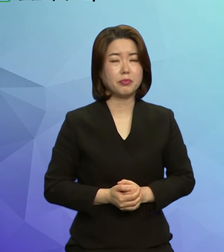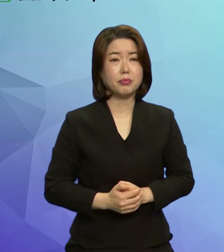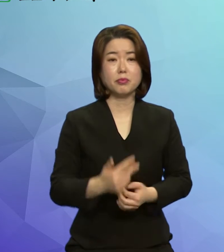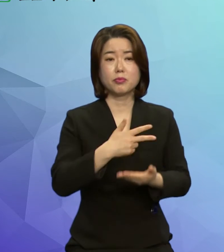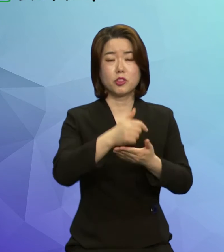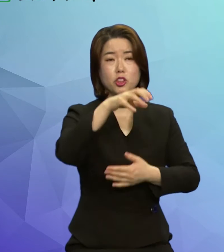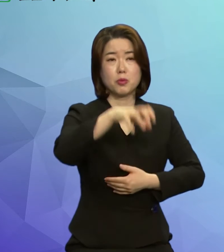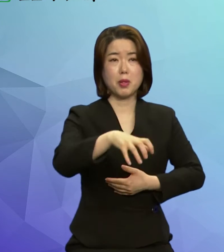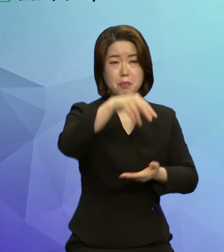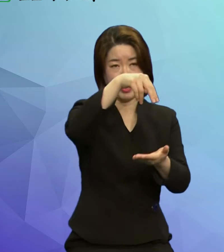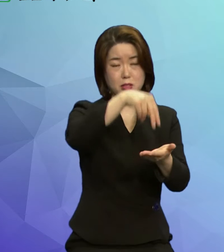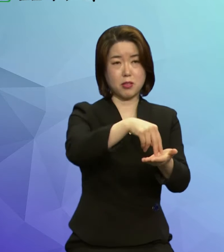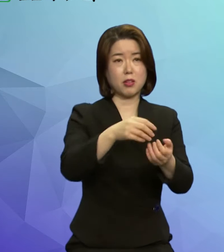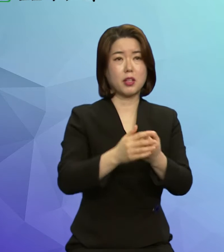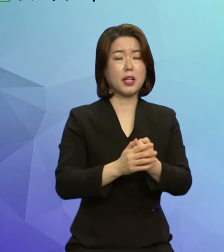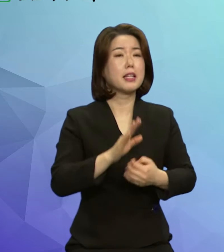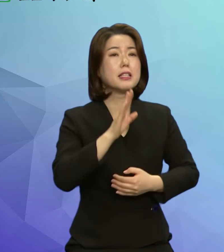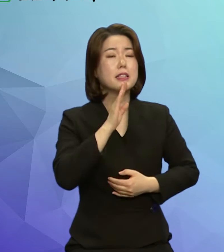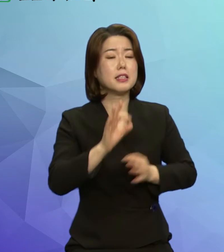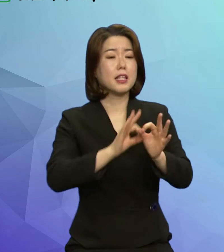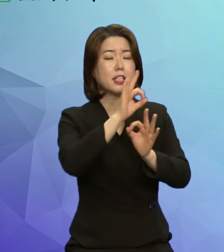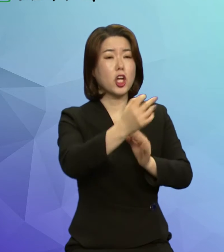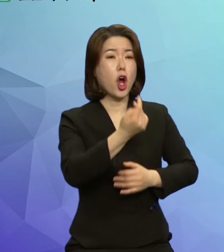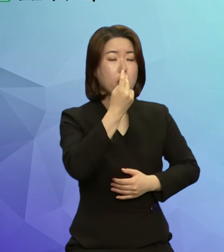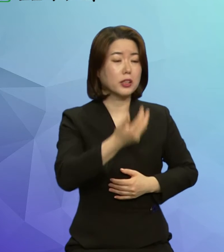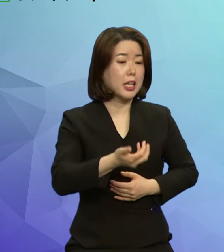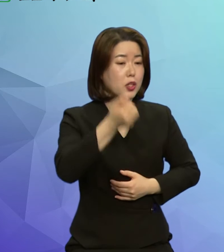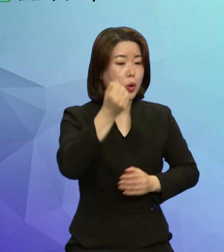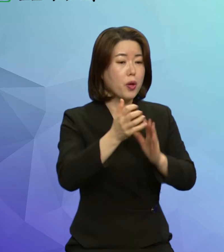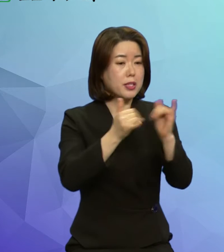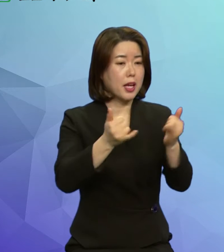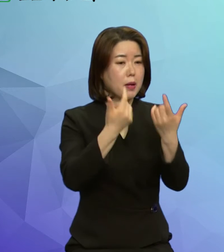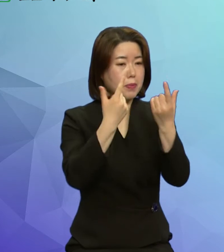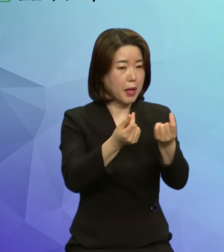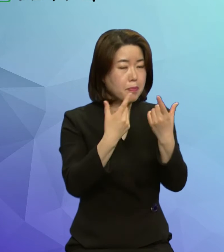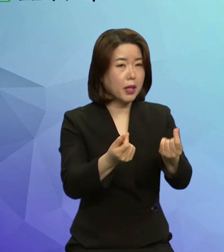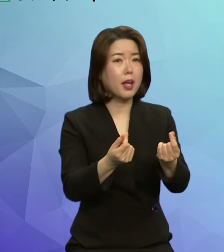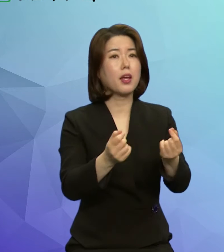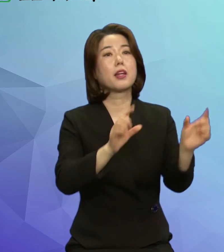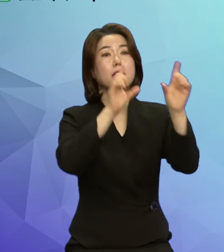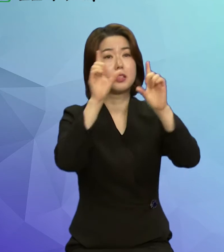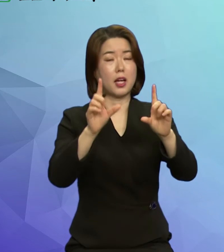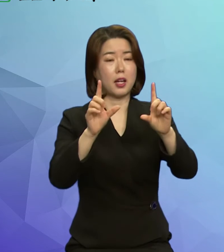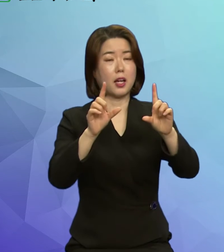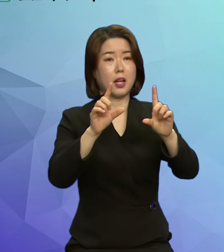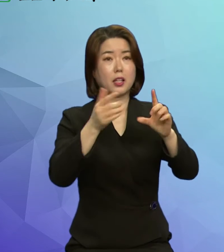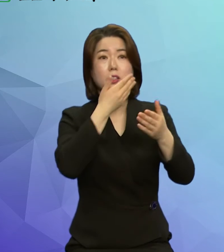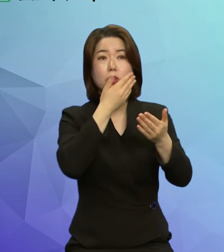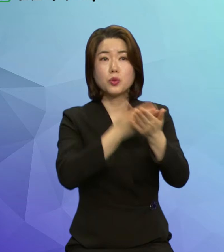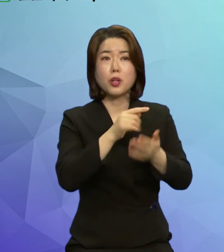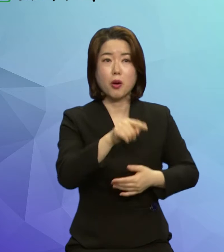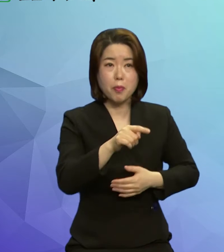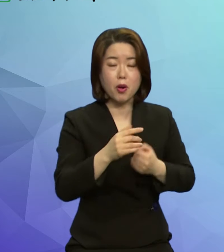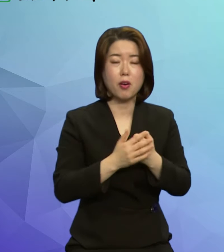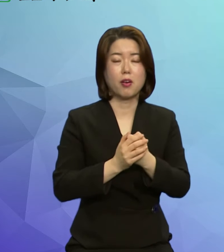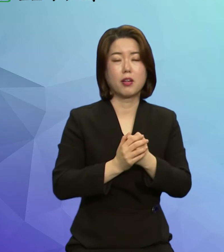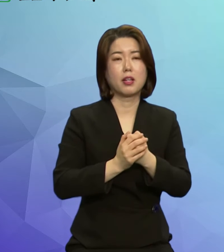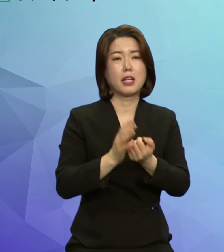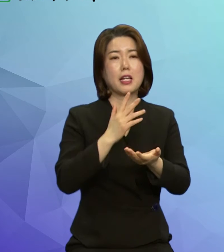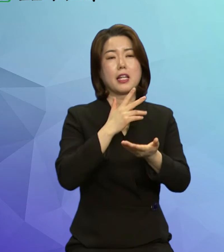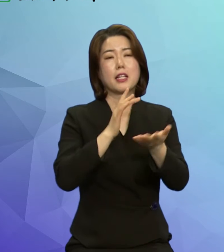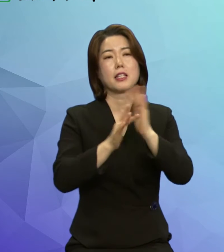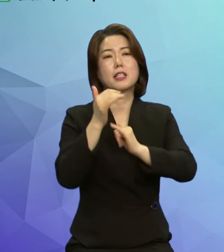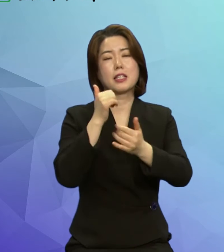주님 앞에 설 때는 정말 영생을 소유한 사람답게 살았는가? 그 핵심이 예수님을